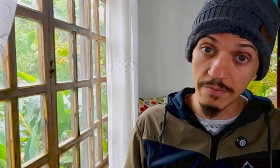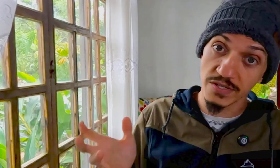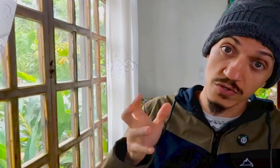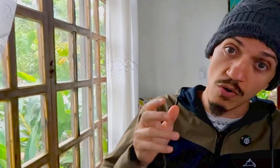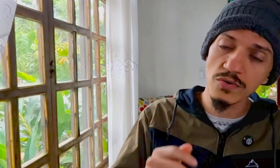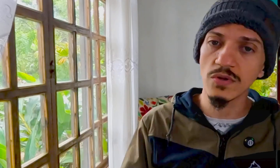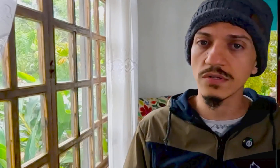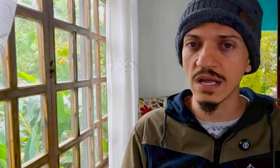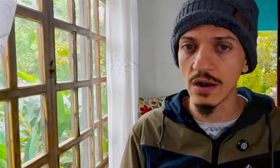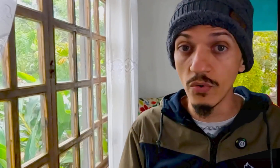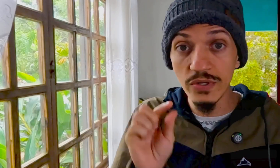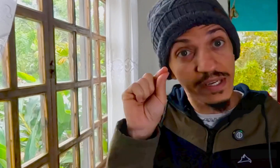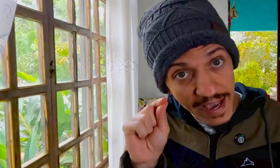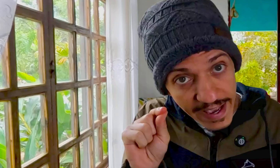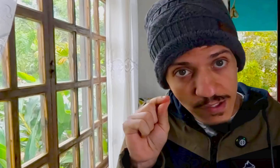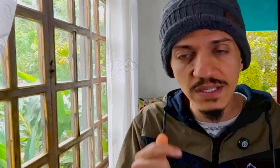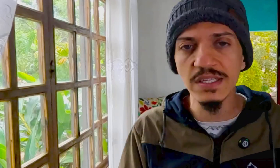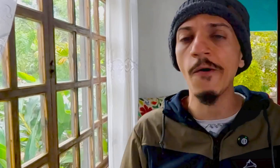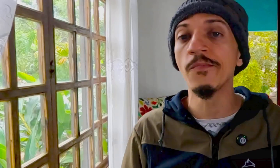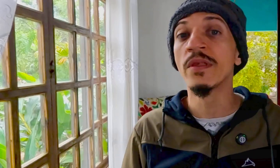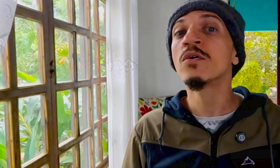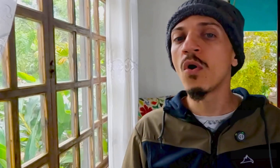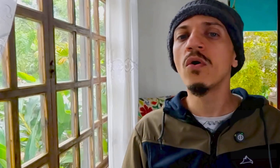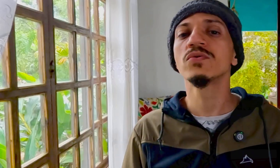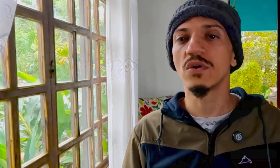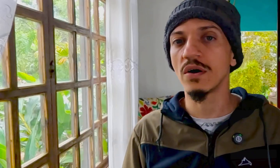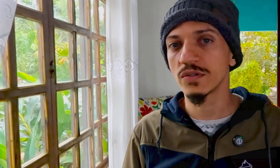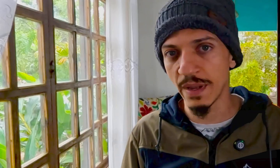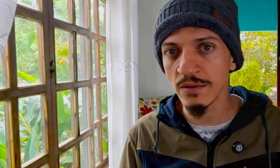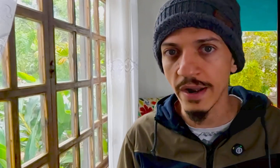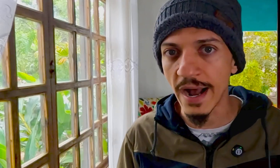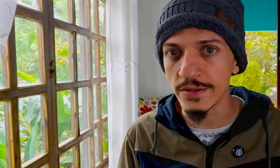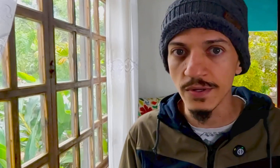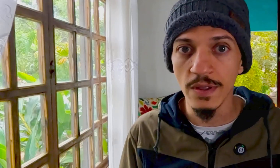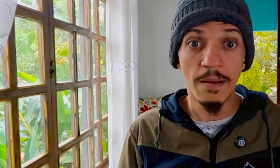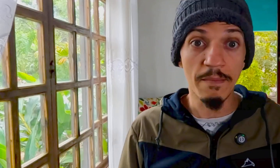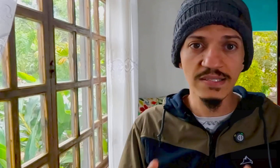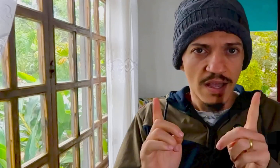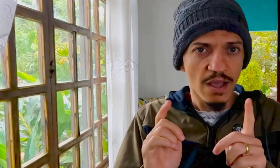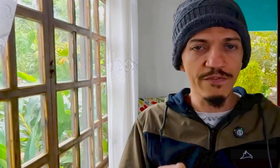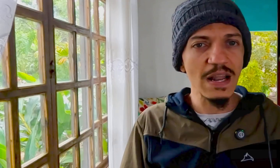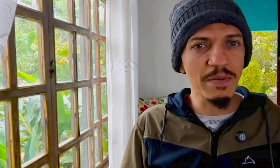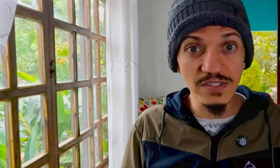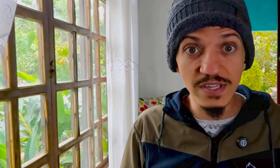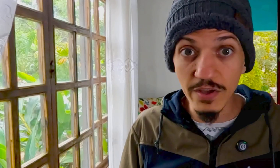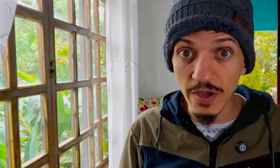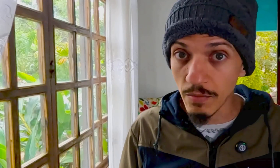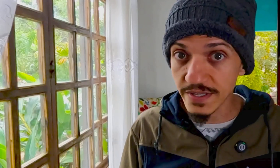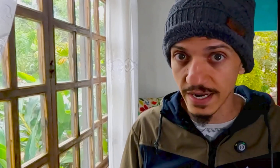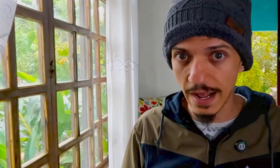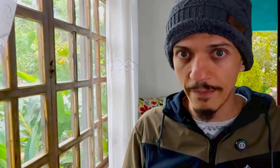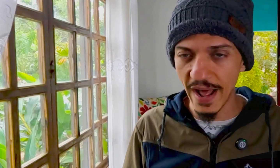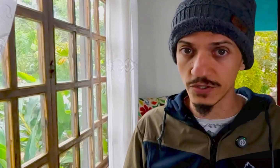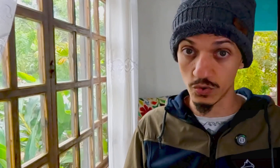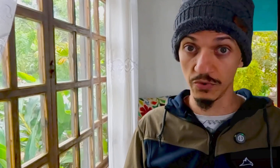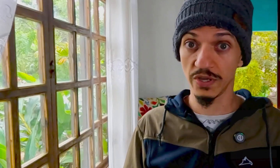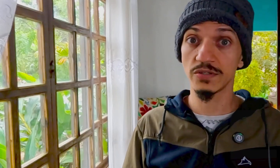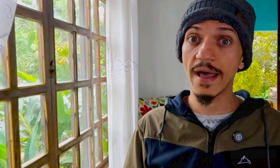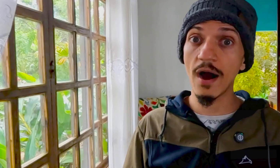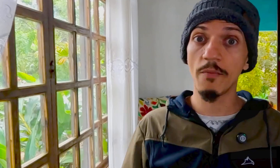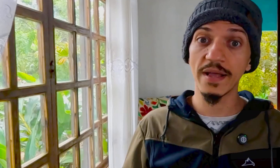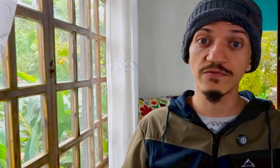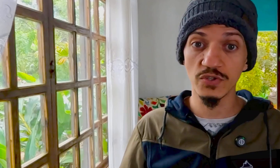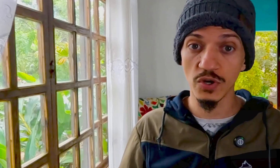da Libras com os nossos alunos e, em especial, com os nossos mentorados. Mas eu falei para você que eu ia mostrar na prática como